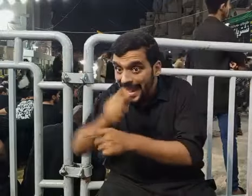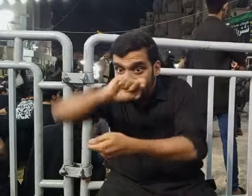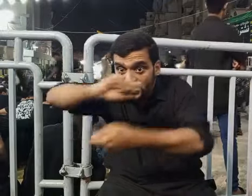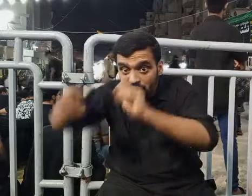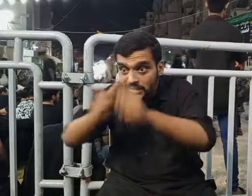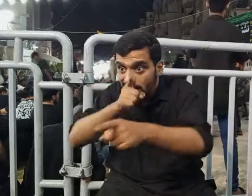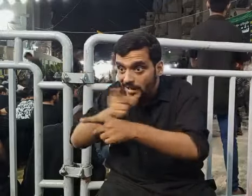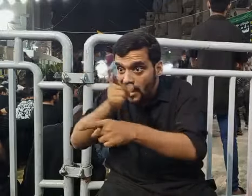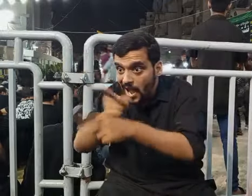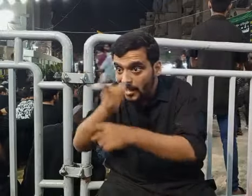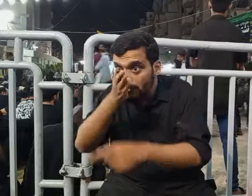کبھی پامال نہیں ہو سکتا،